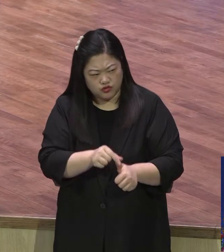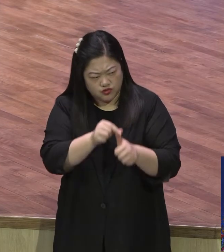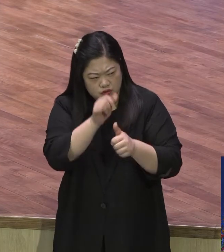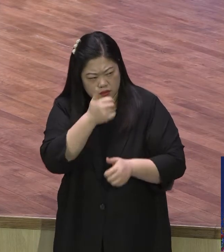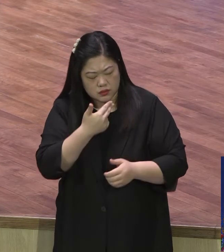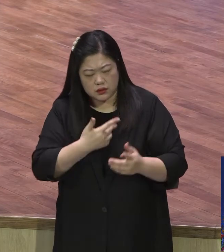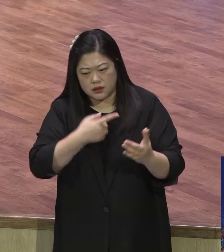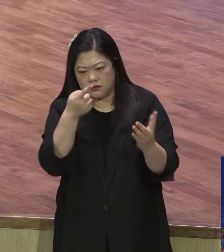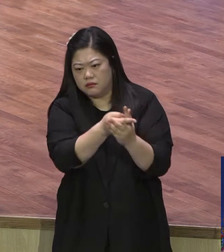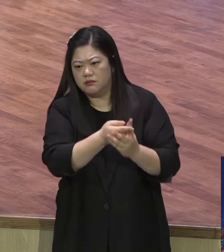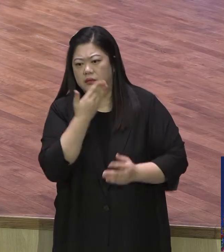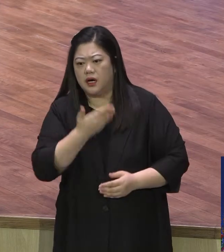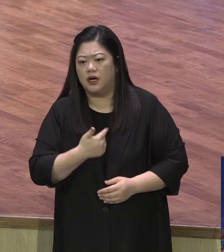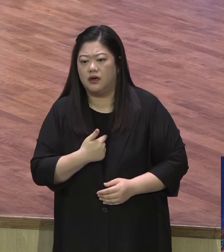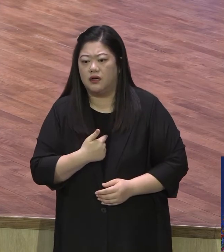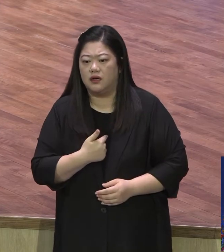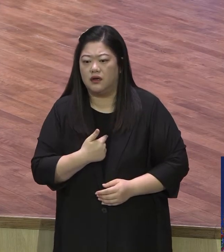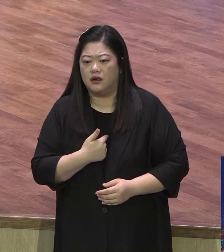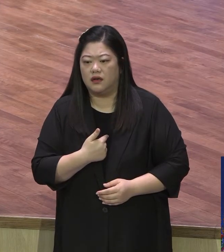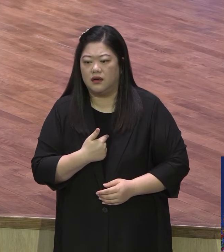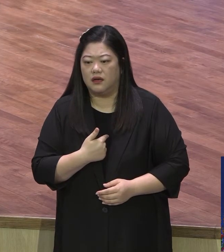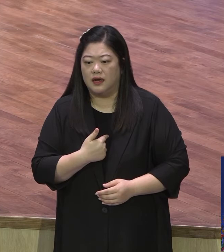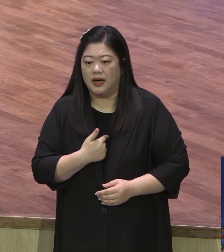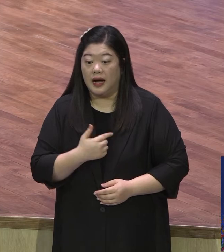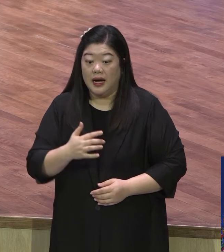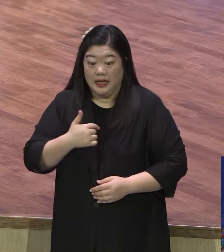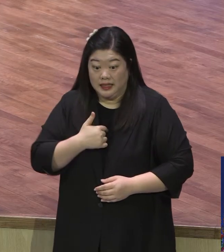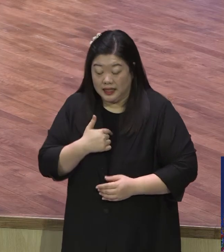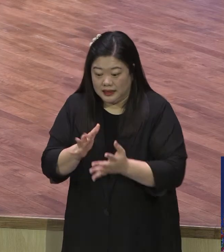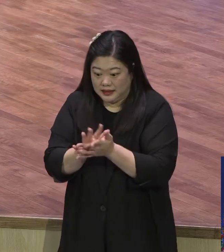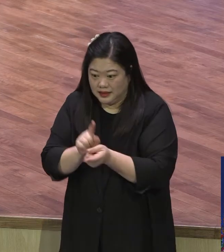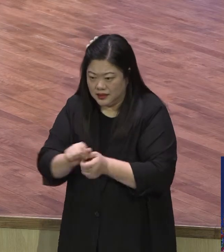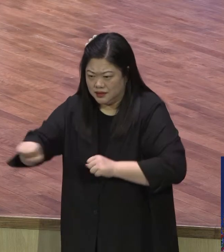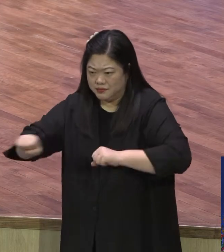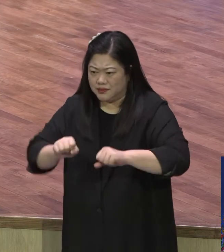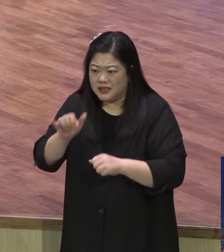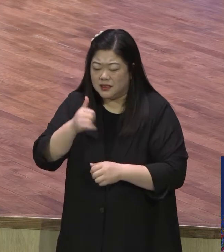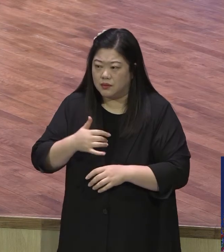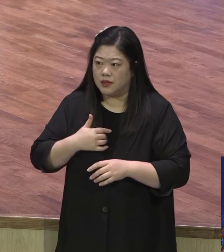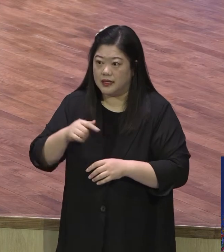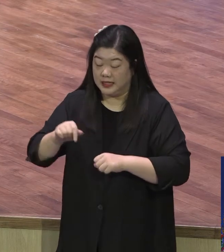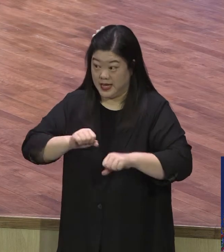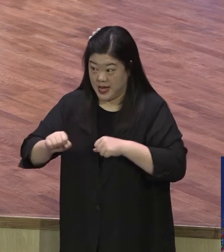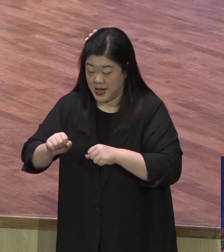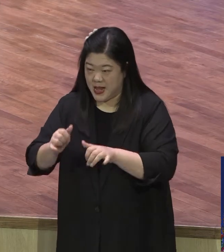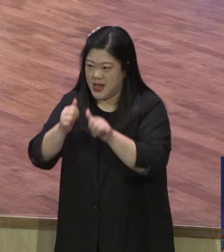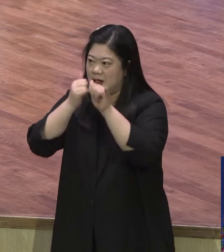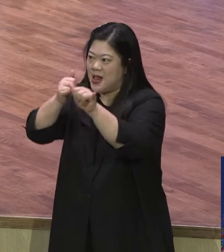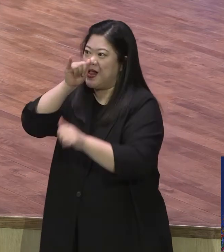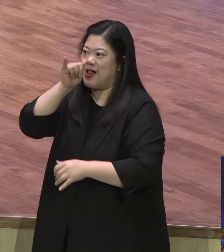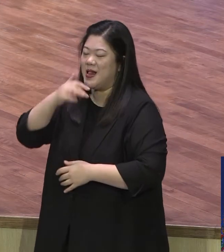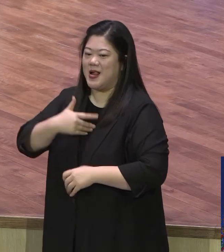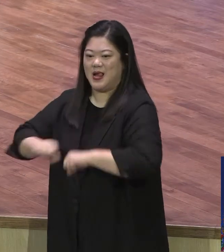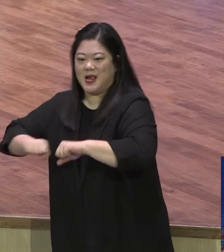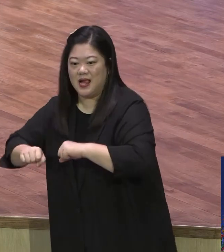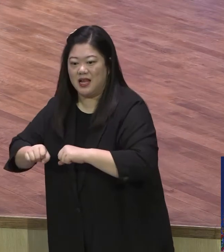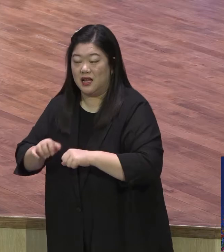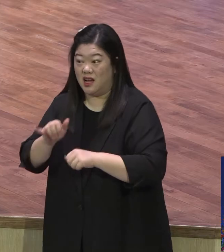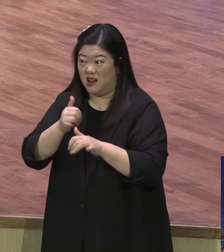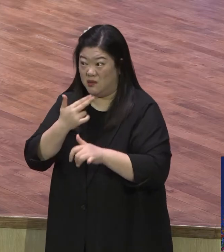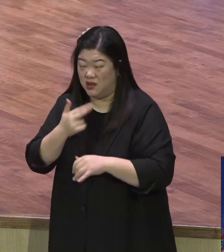그러니까 이거는 무슨 하고 안 하고 작품이 무슨 상품이 아니란 말이에요. 연기해 보는 성도들